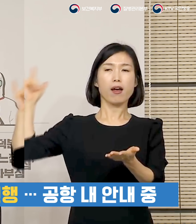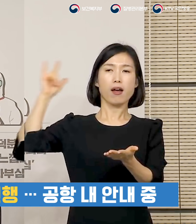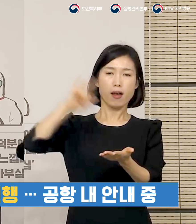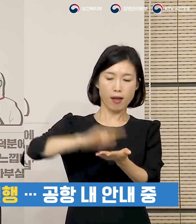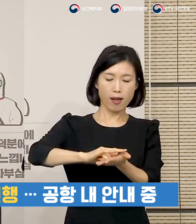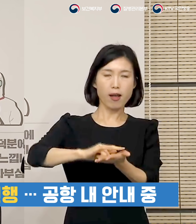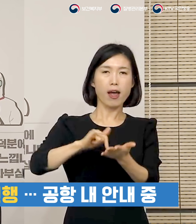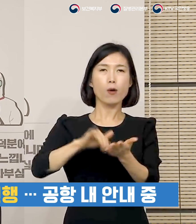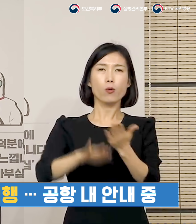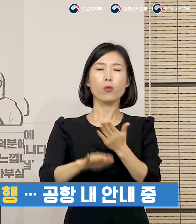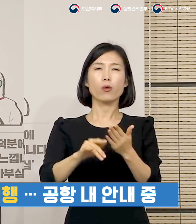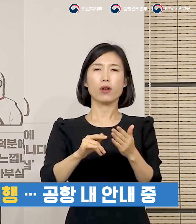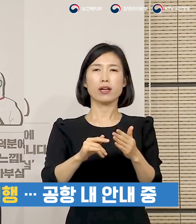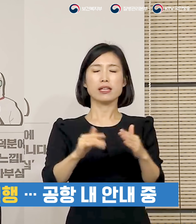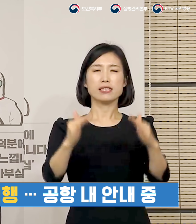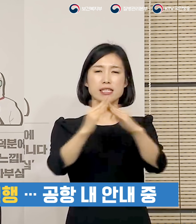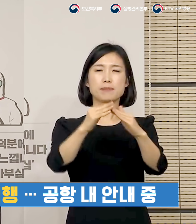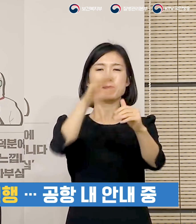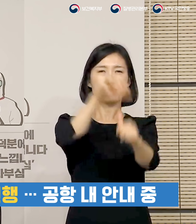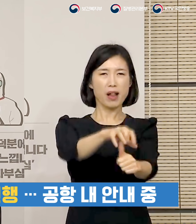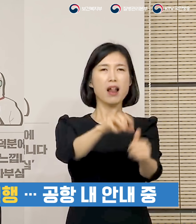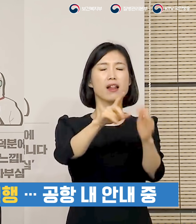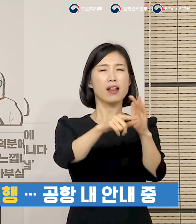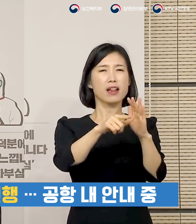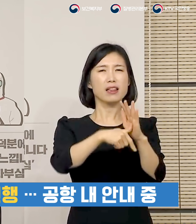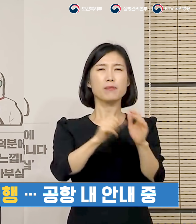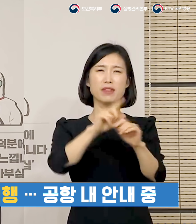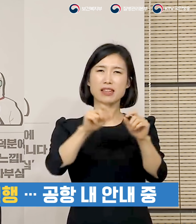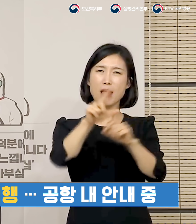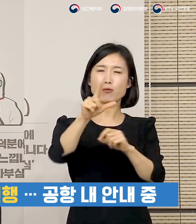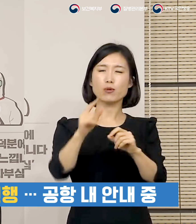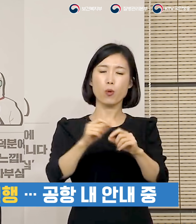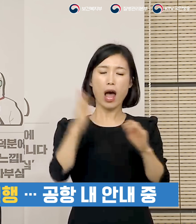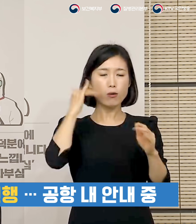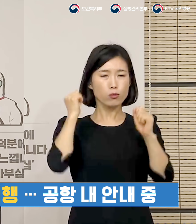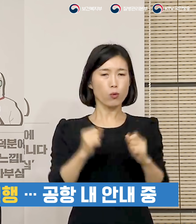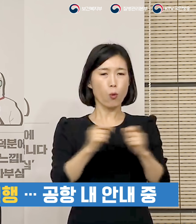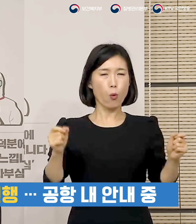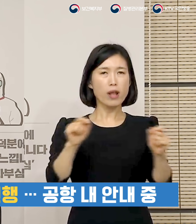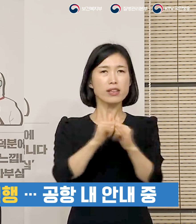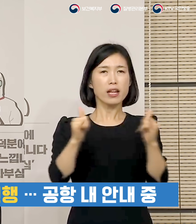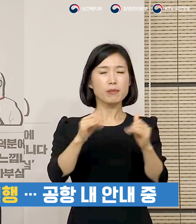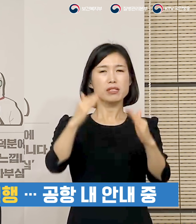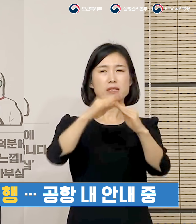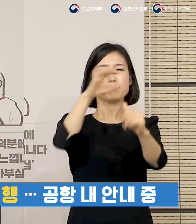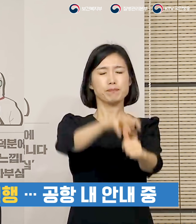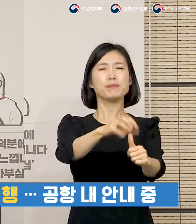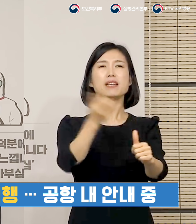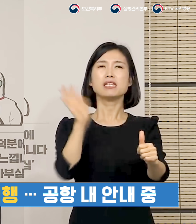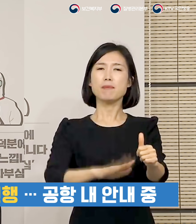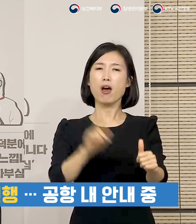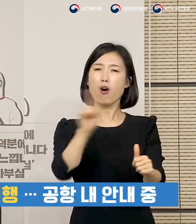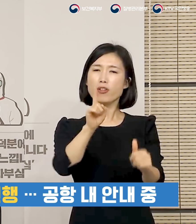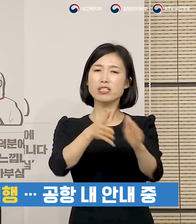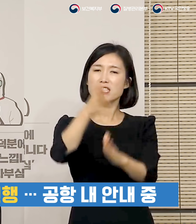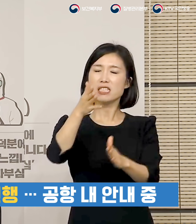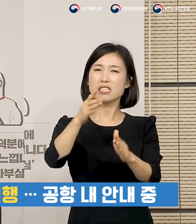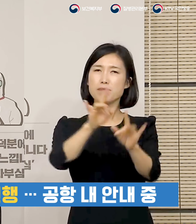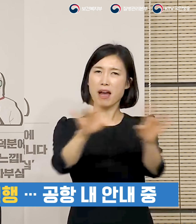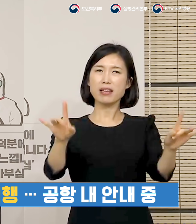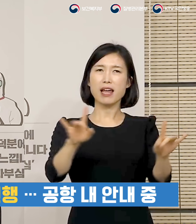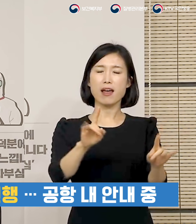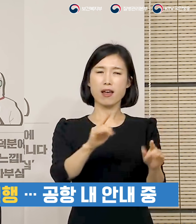격리라고 하더라도 자치단체에 따라서 또 강화된 시설 격리가 있을 수 있다는 것을